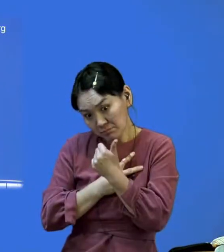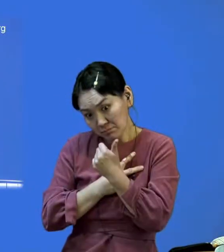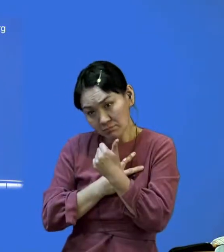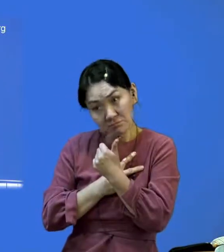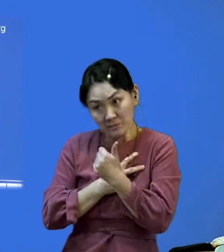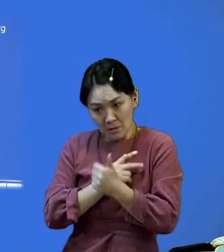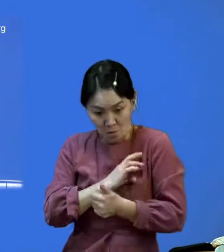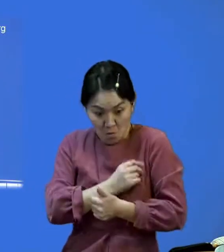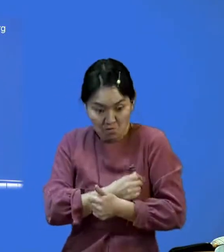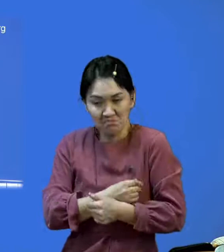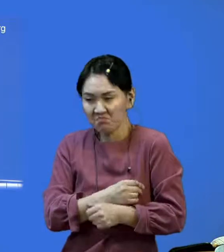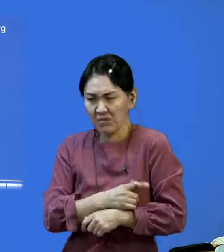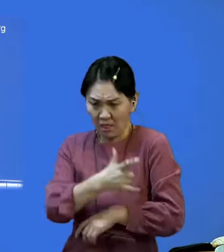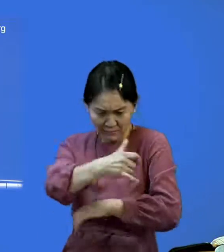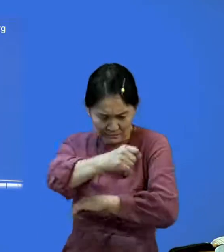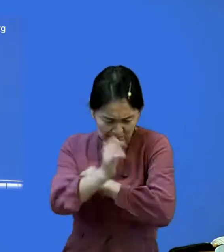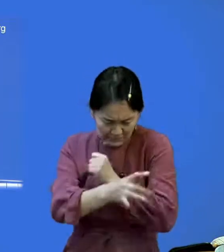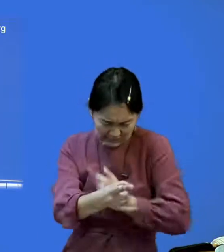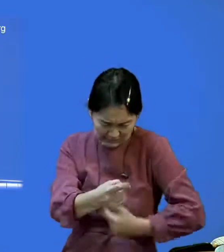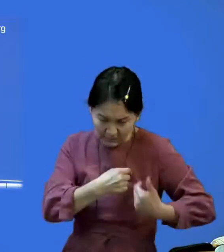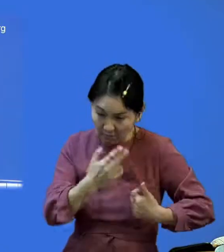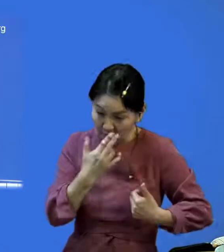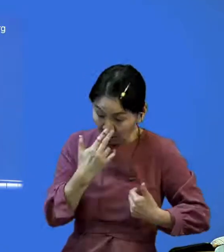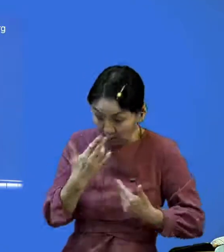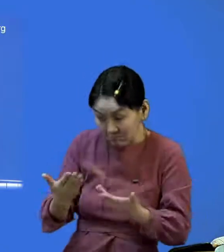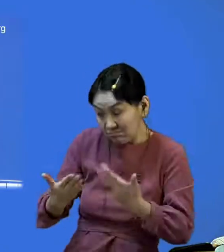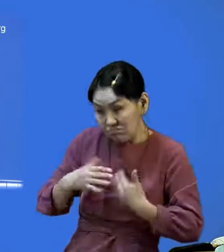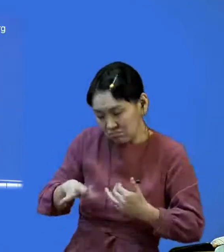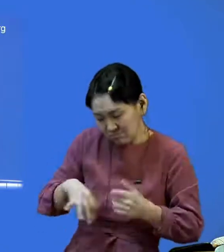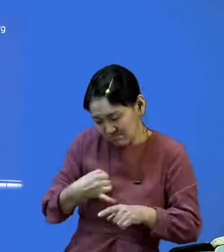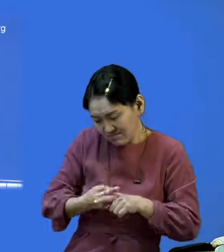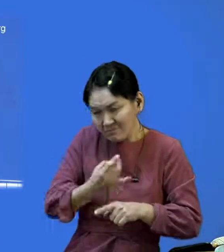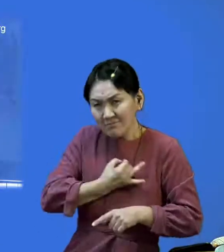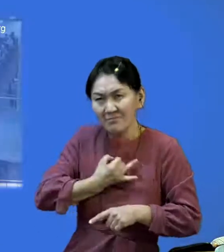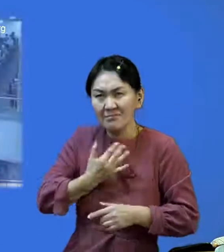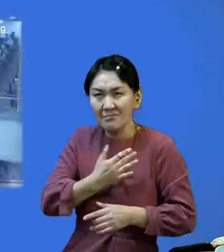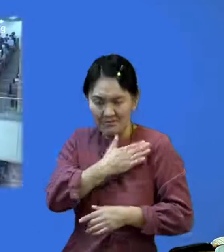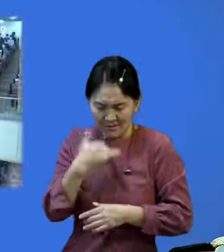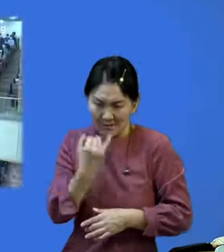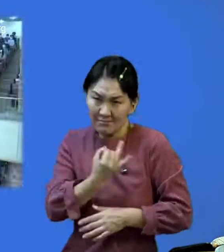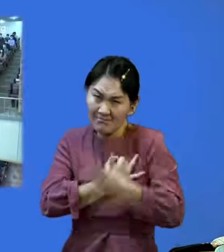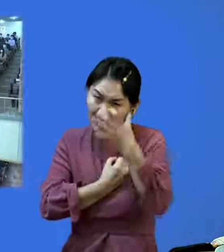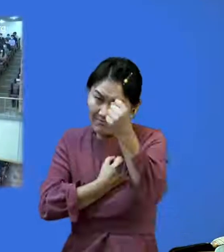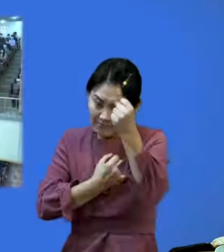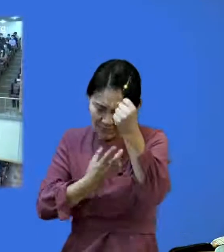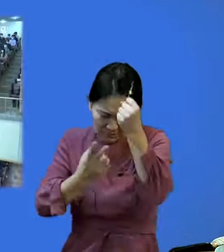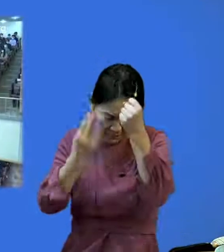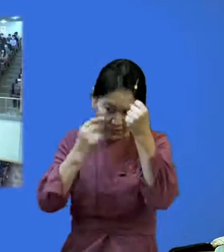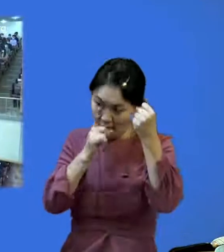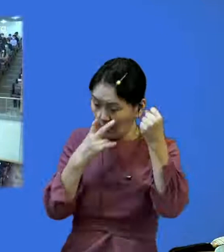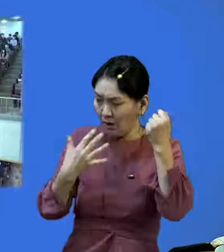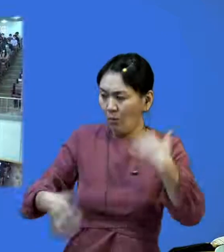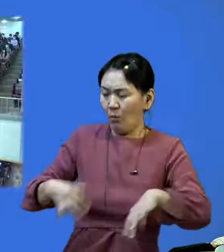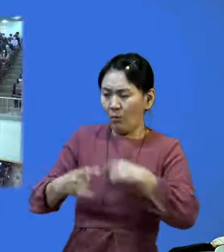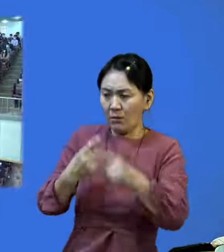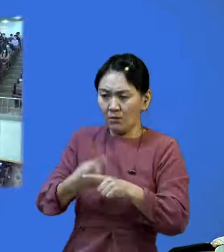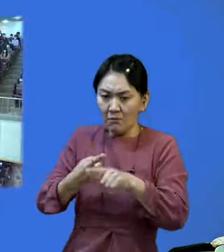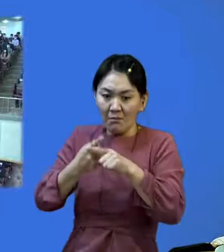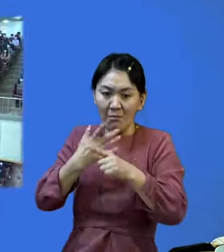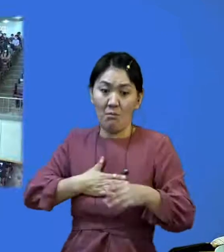ядуу үнэхээр туйлын ядуу зүдүү байдал донд эзэнд итгэж найдаа дуулууртаа байгаад эзэн илүү баяртай байдаг ойлгож